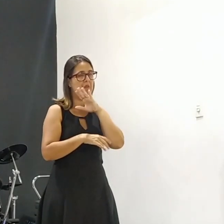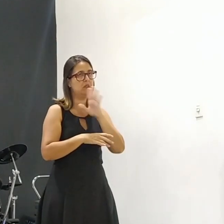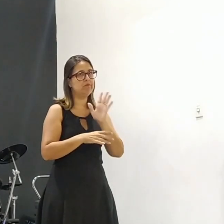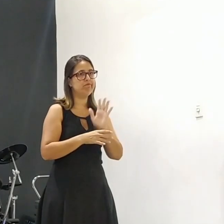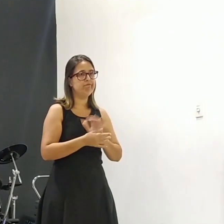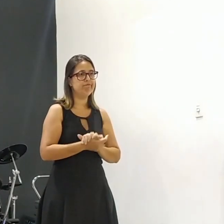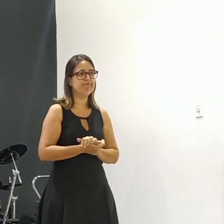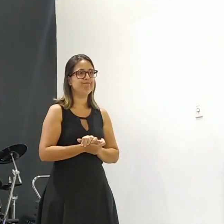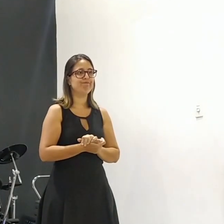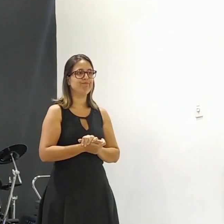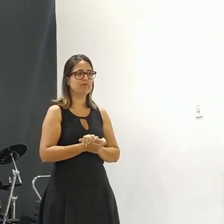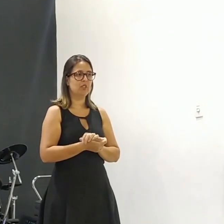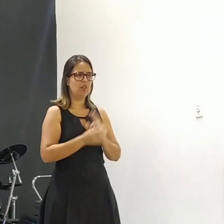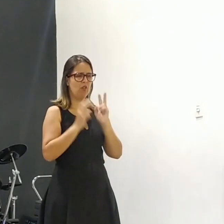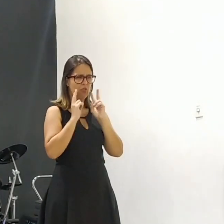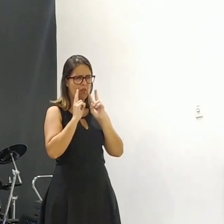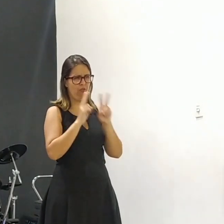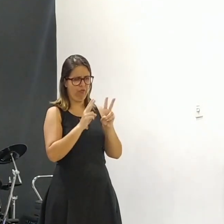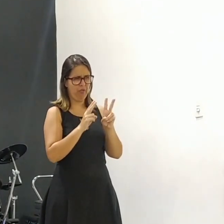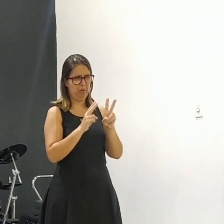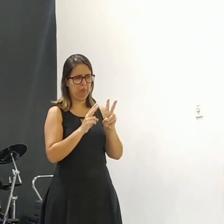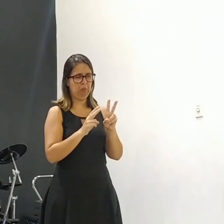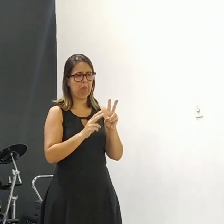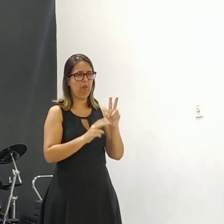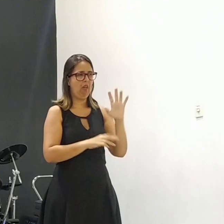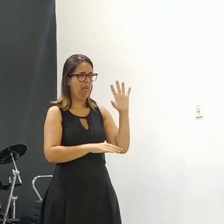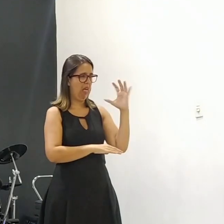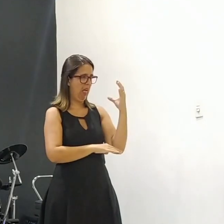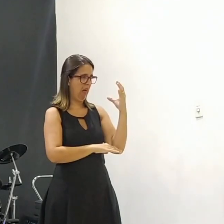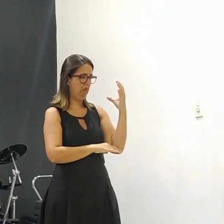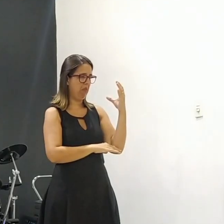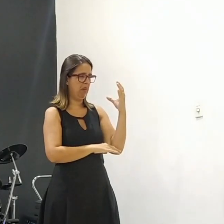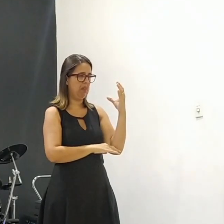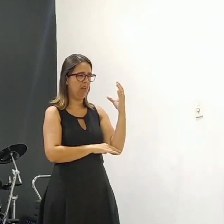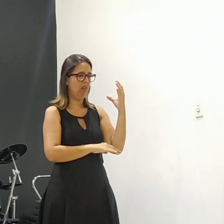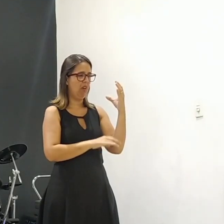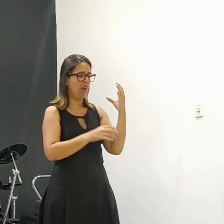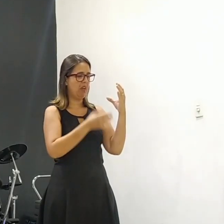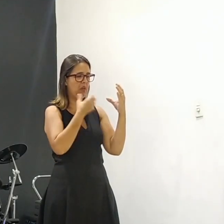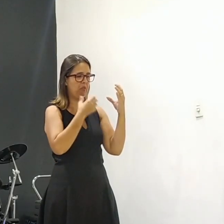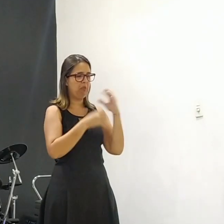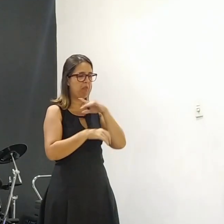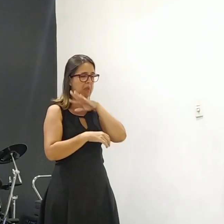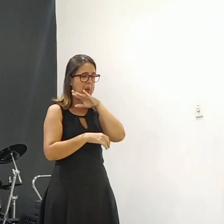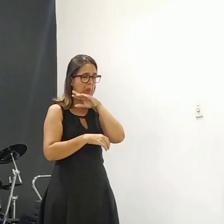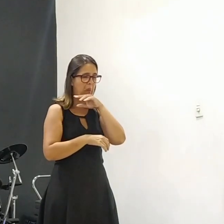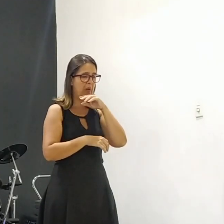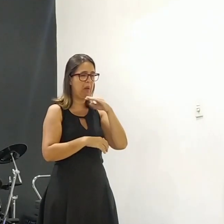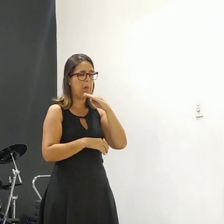Já viu assim uma árvore na sua casa, aquela manga sem custo? Você fala, cara, vou cortar essa árvore.